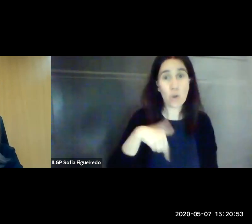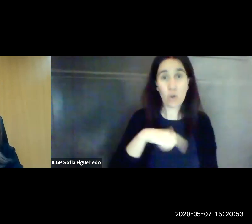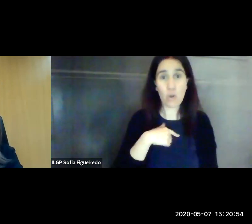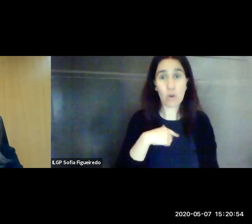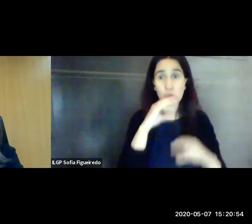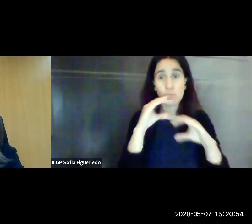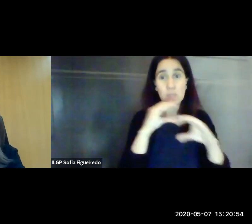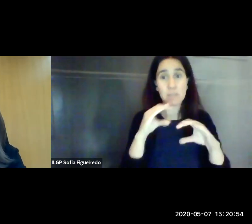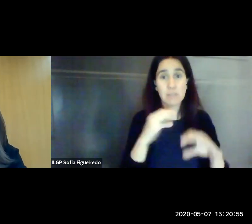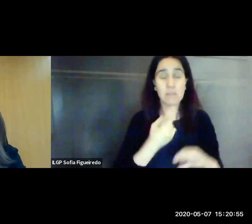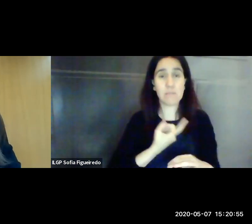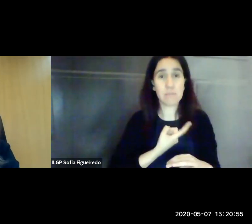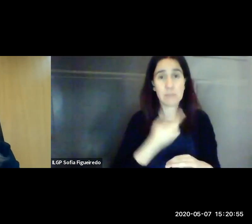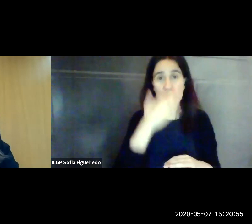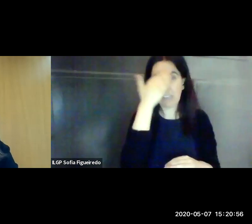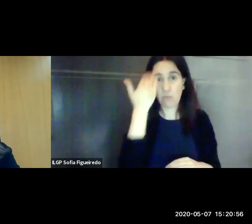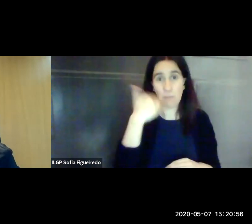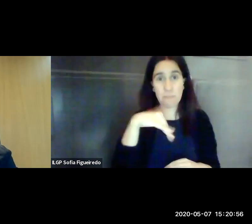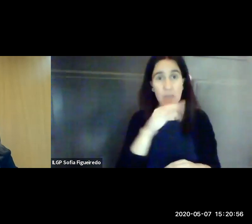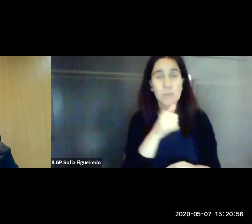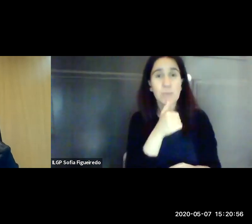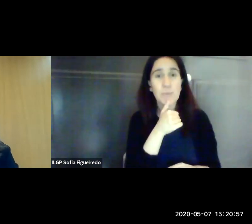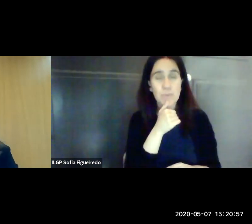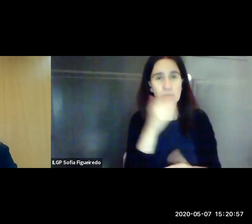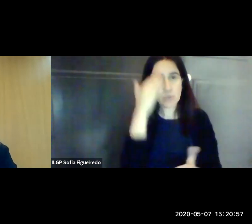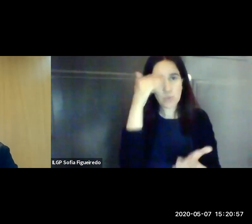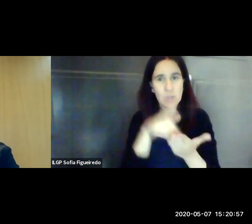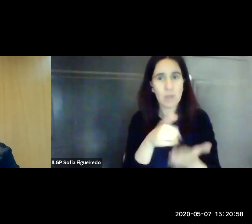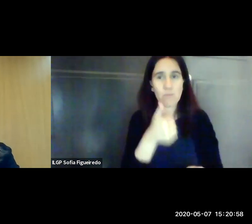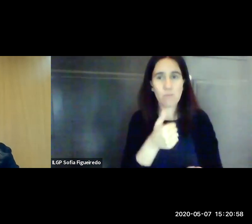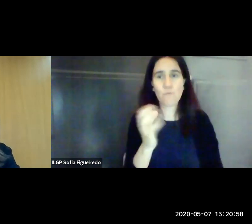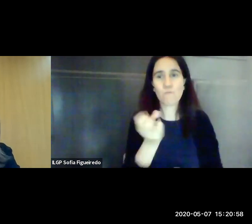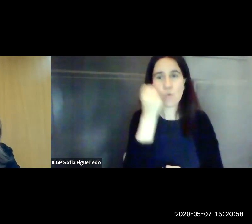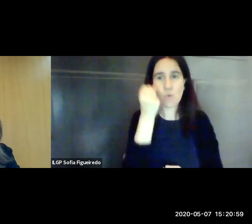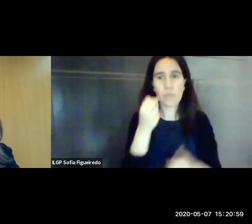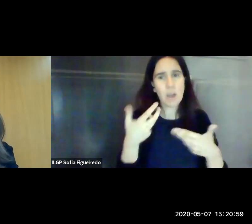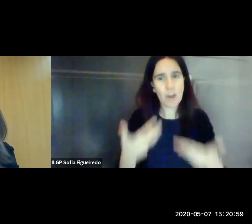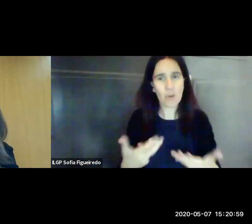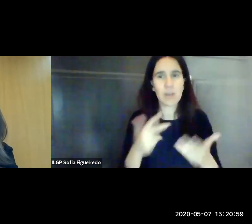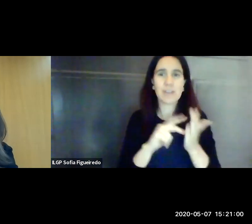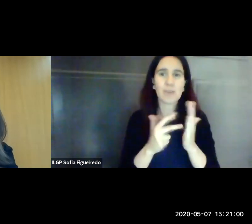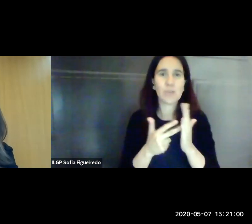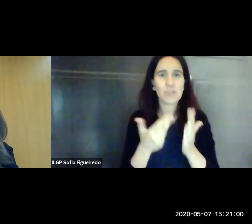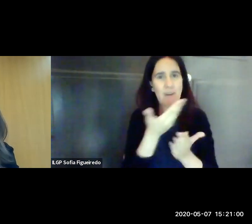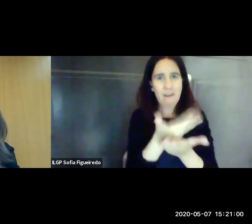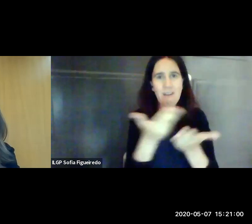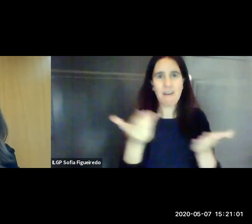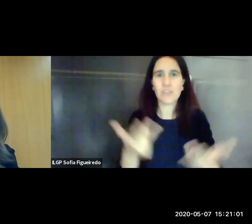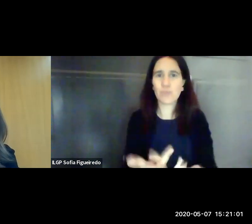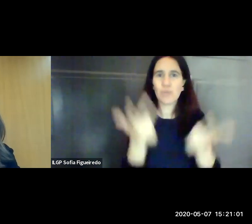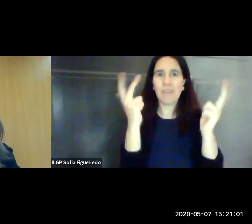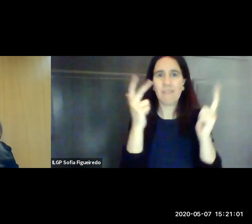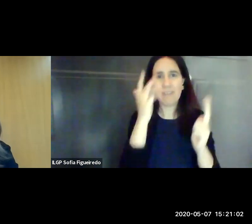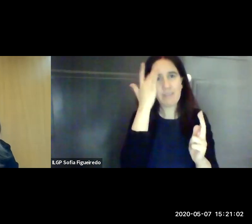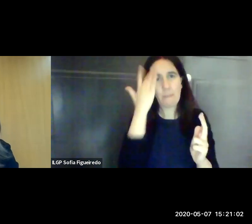mais dificuldades em conseguir bons resultados. Hoje em dia, com os meios tecnológicos que nós temos ao dispor, já é muito mais fácil manter